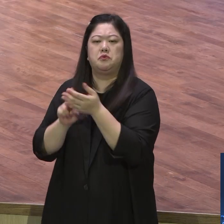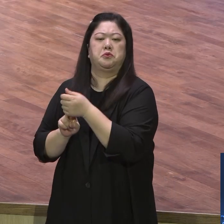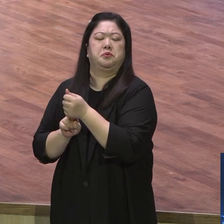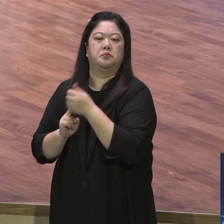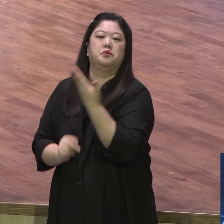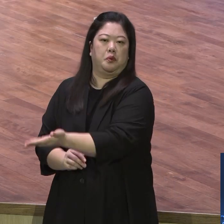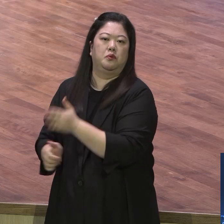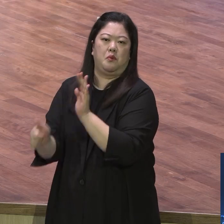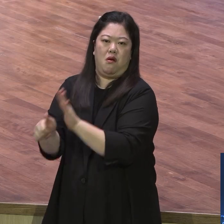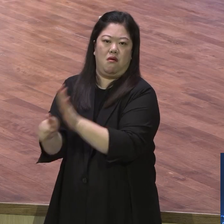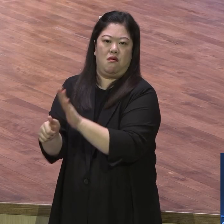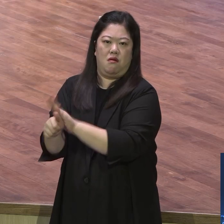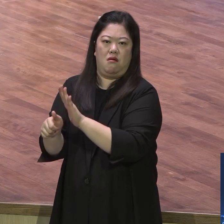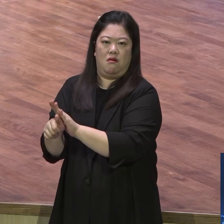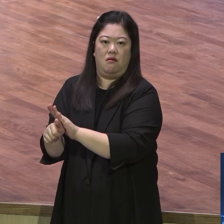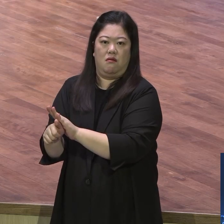공포